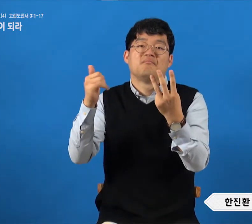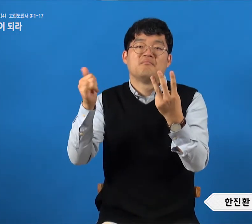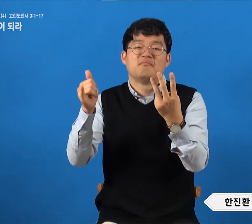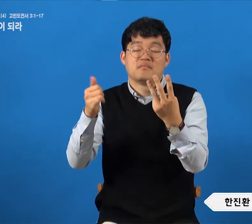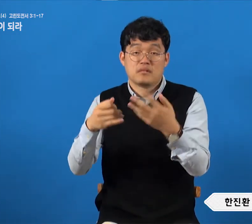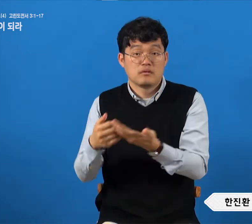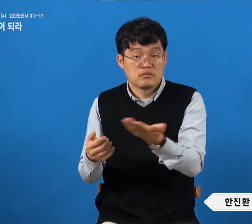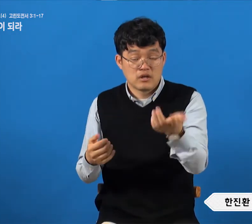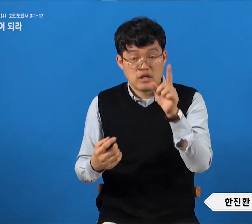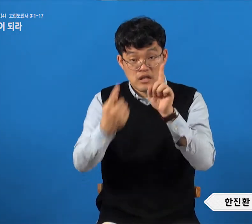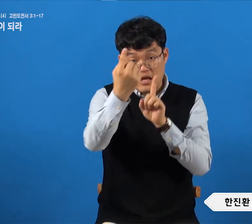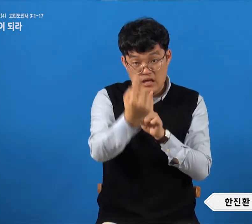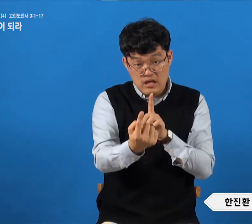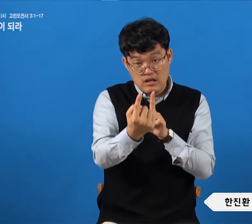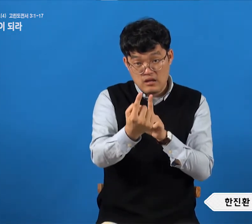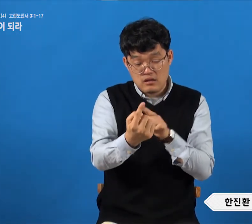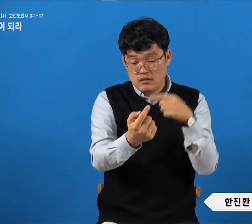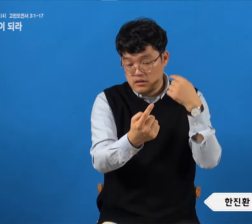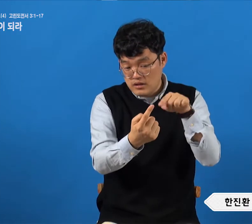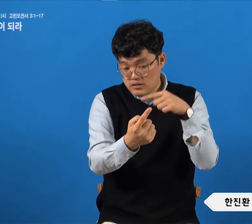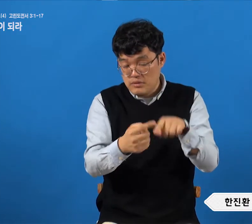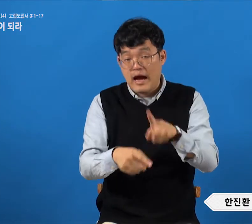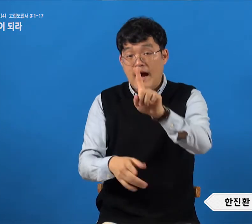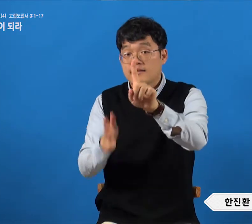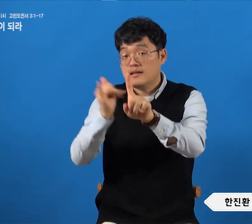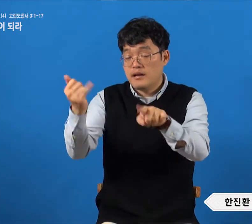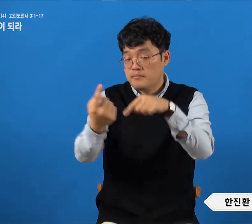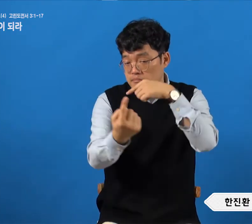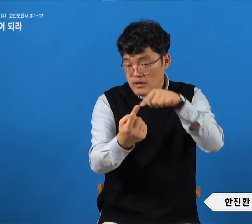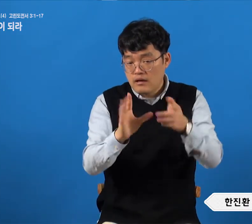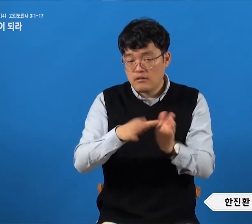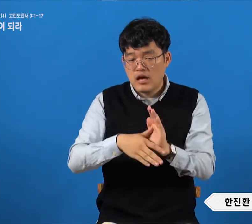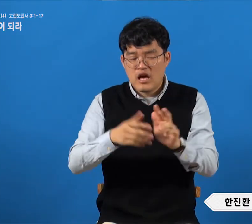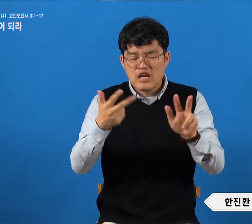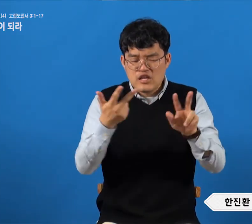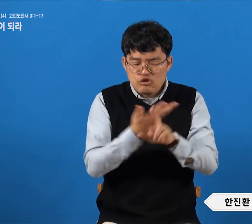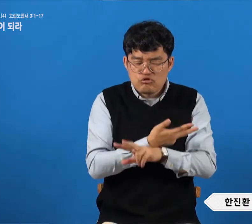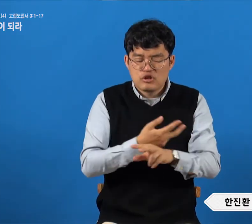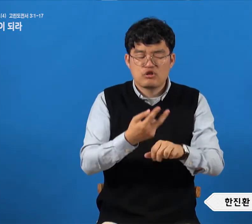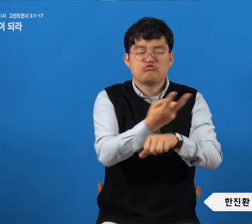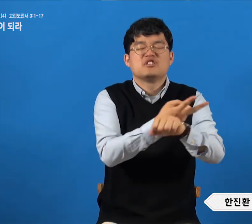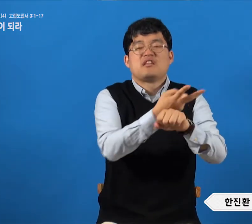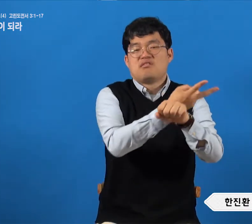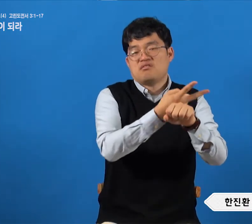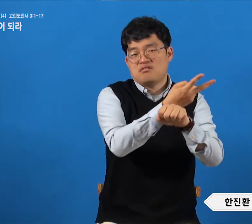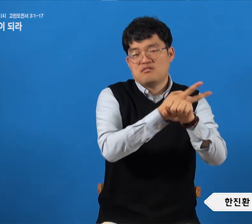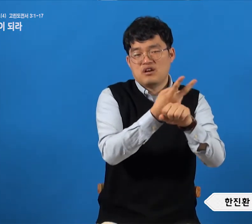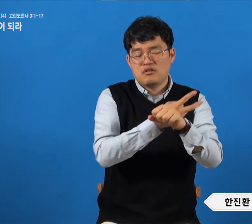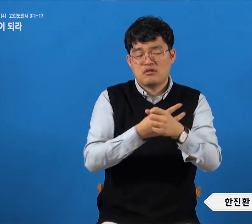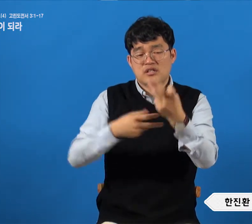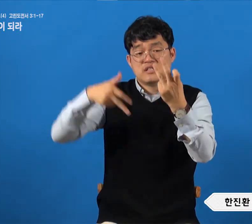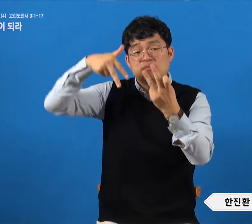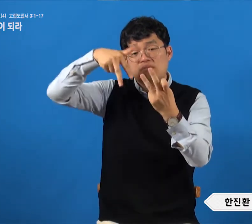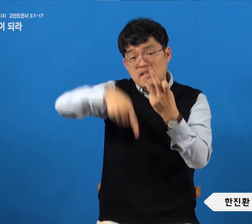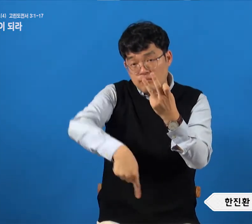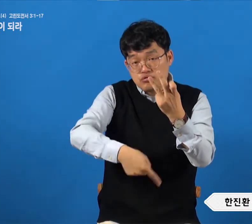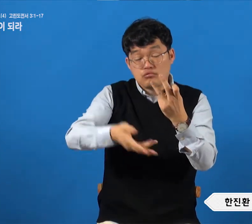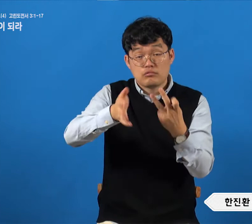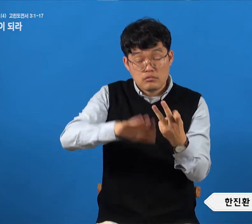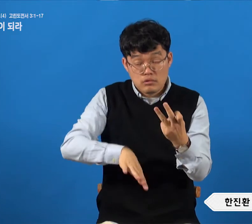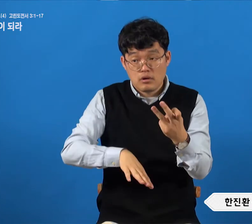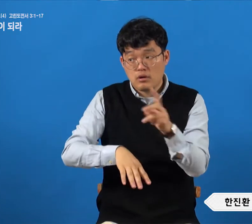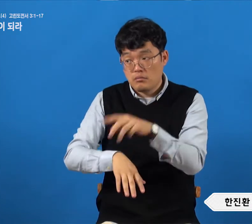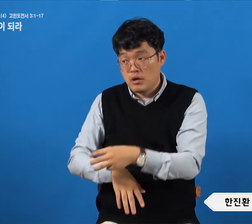양육은 한 사람 양육해내는데 한 주간에 2시간을 바쳐서 13주를 꼬박 해야 되는데